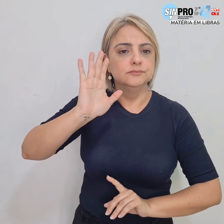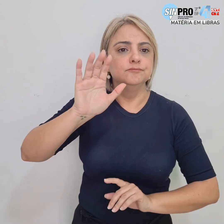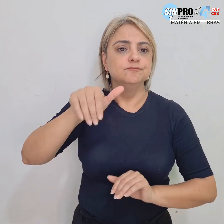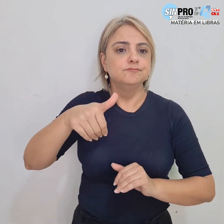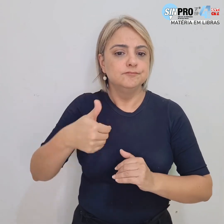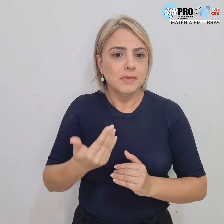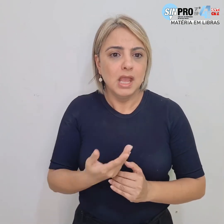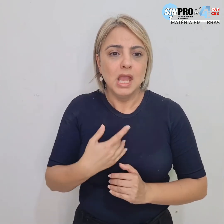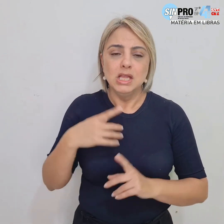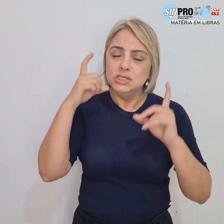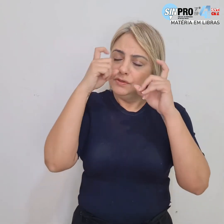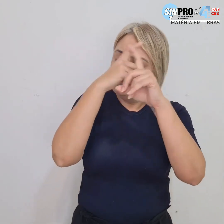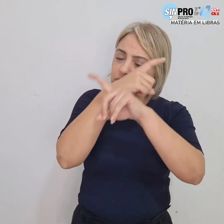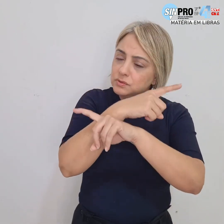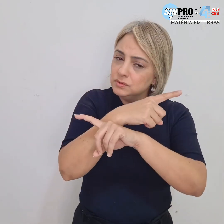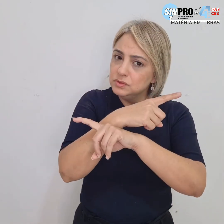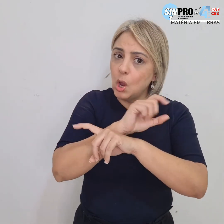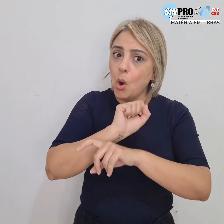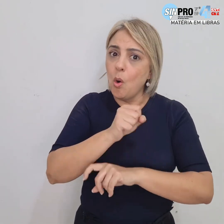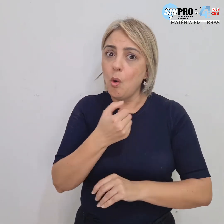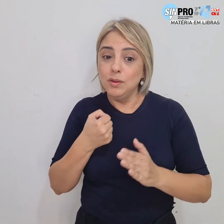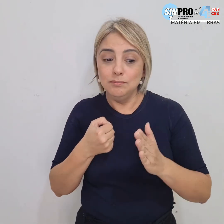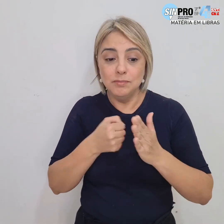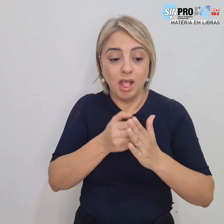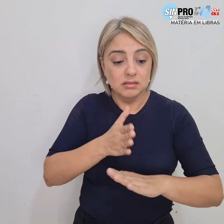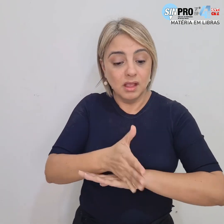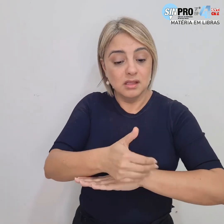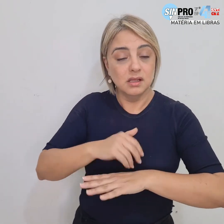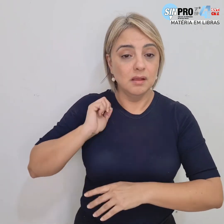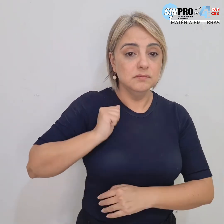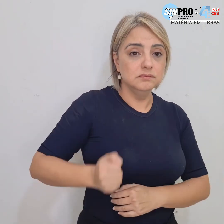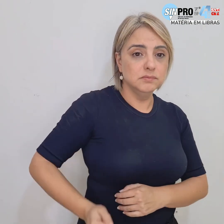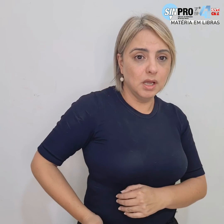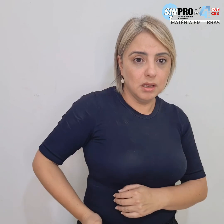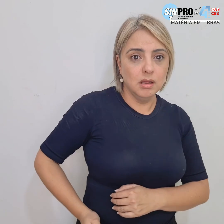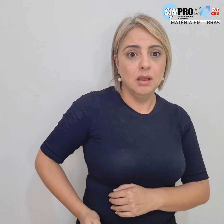e dificulte ou impossibilite o acesso a bolsas de estudos pelo ProUni,